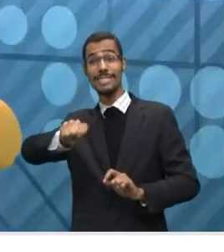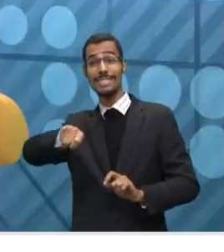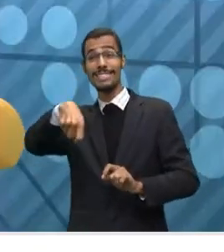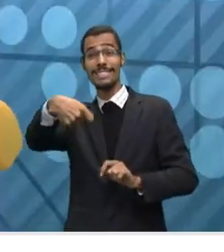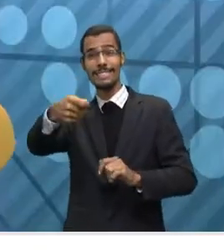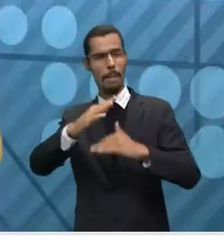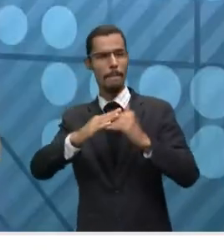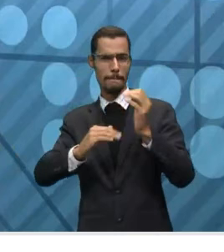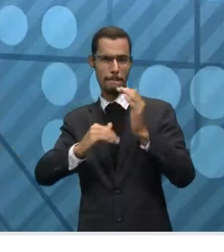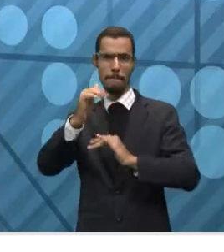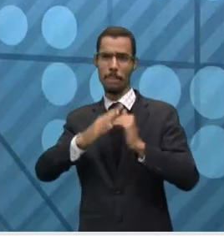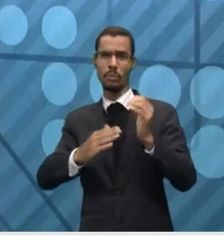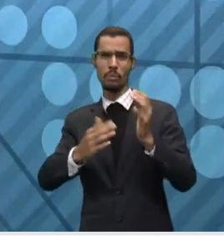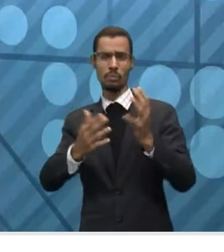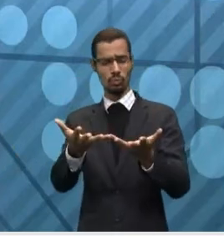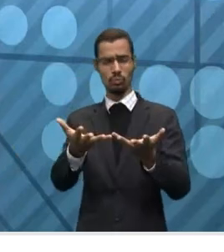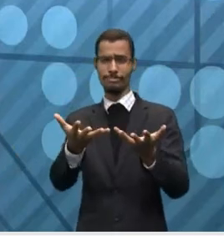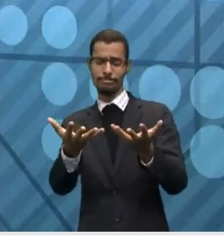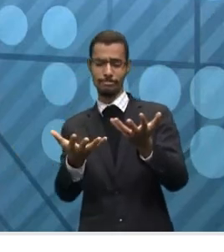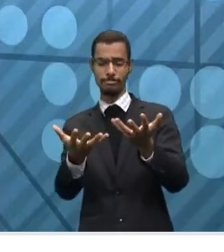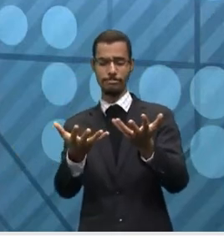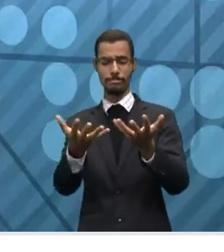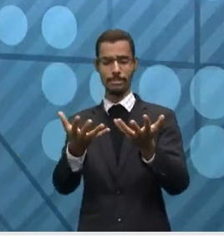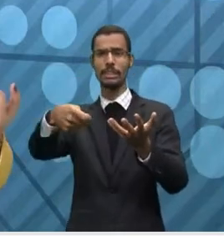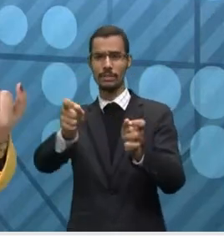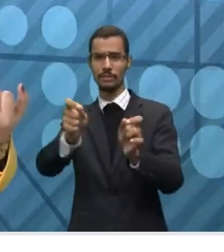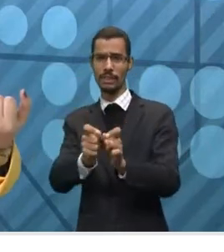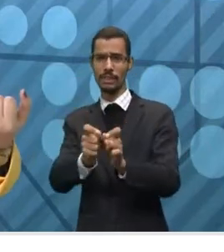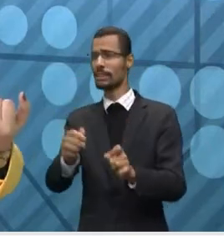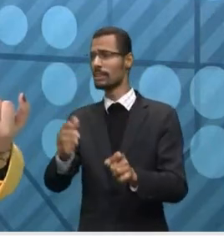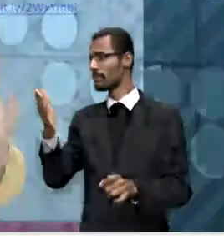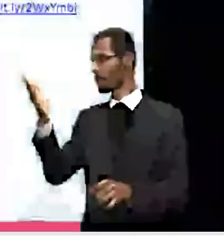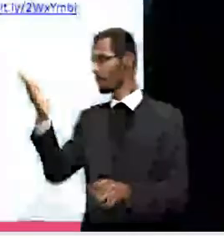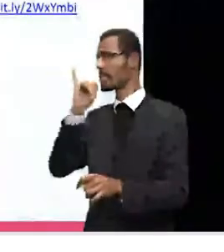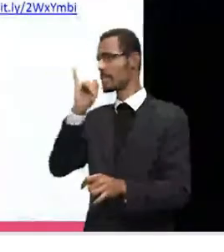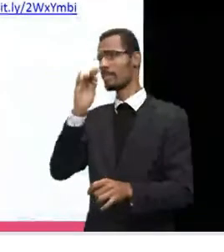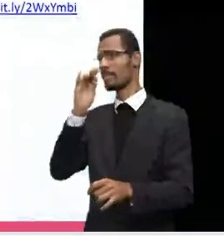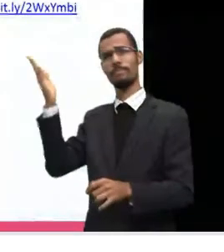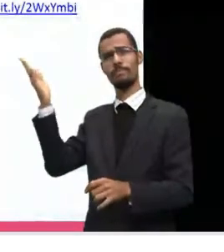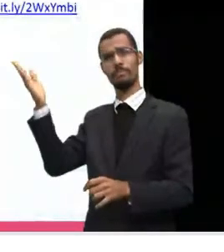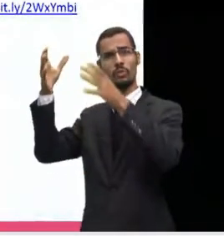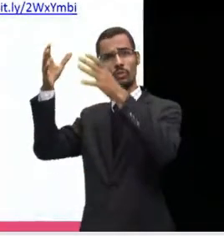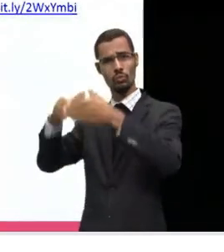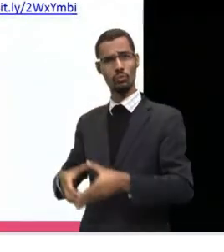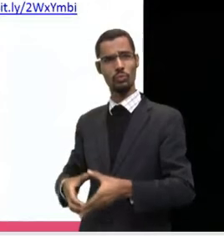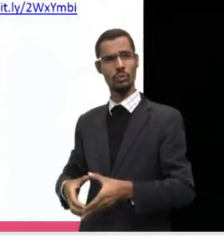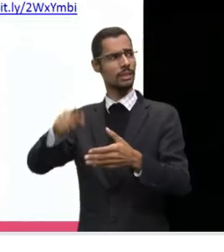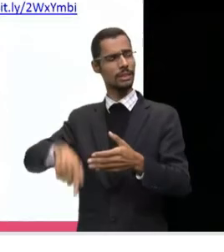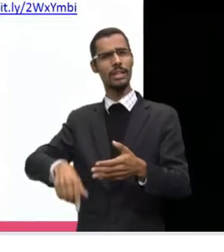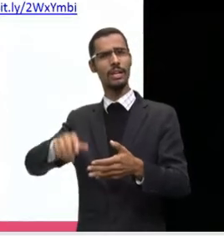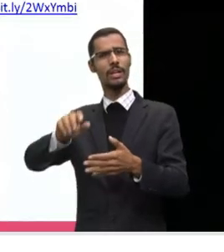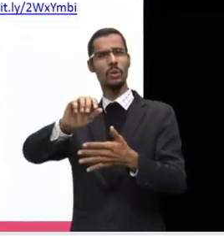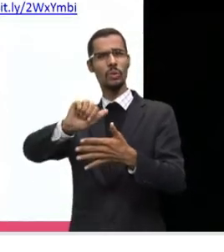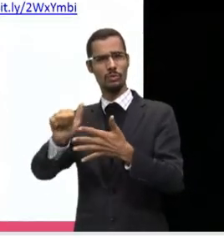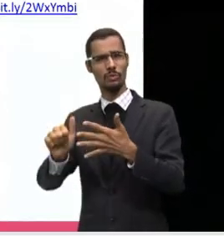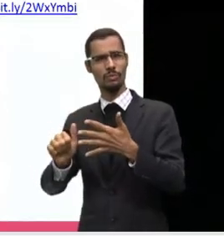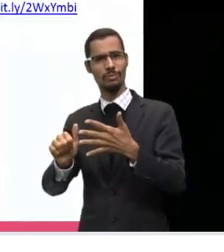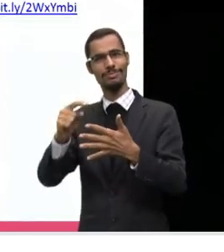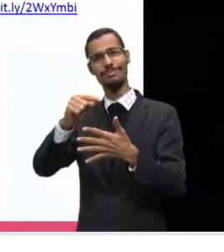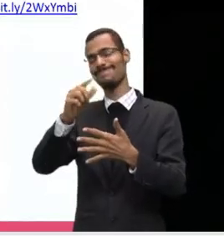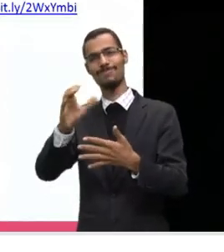nossa mão ela realiza para fazer um sinal. Então, no quadro nós temos ali um conjunto de configurações de